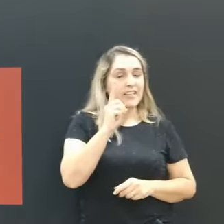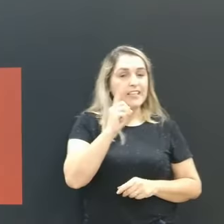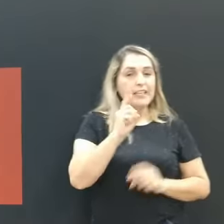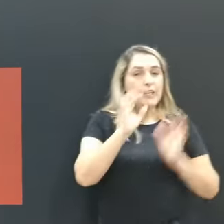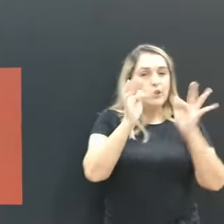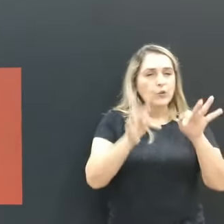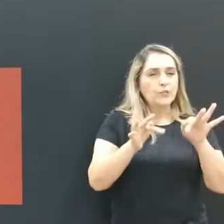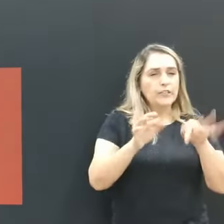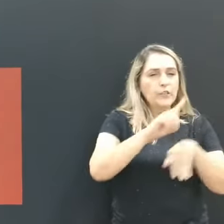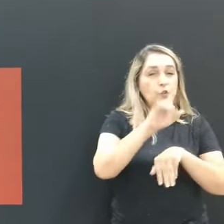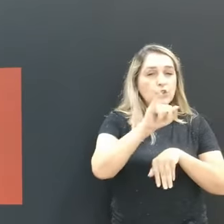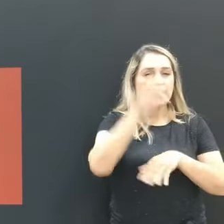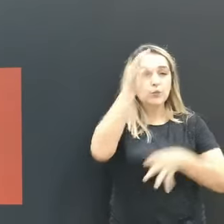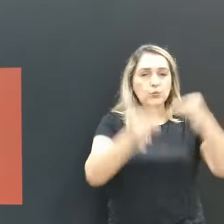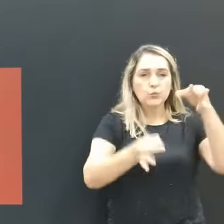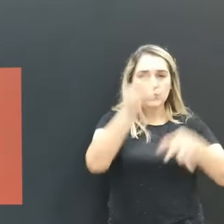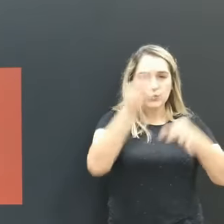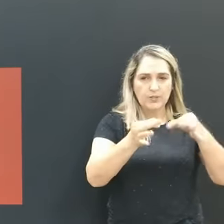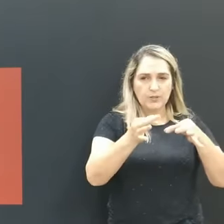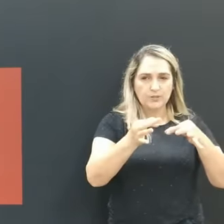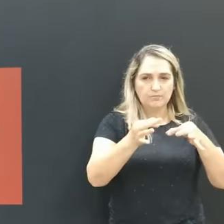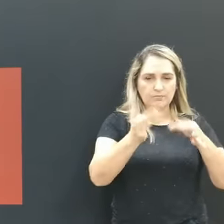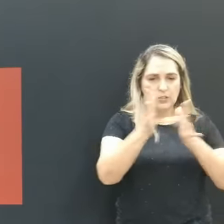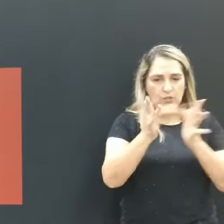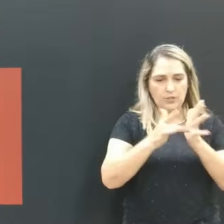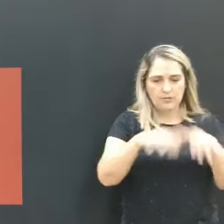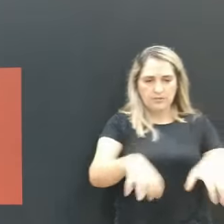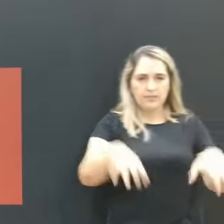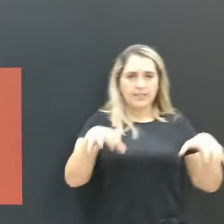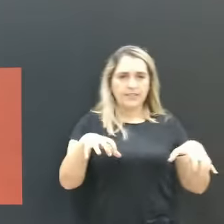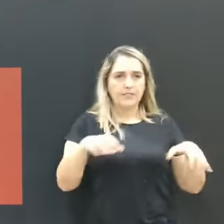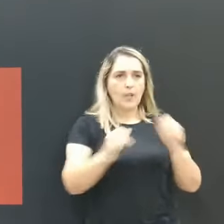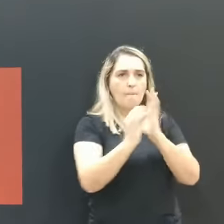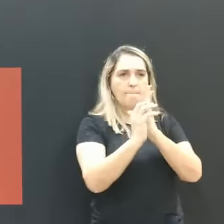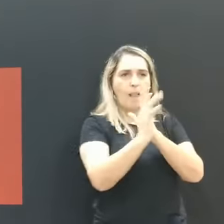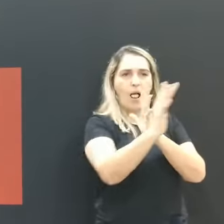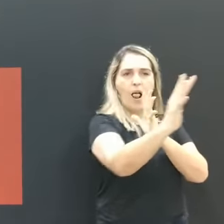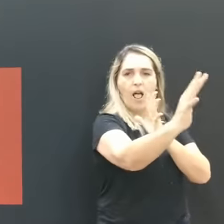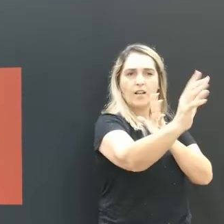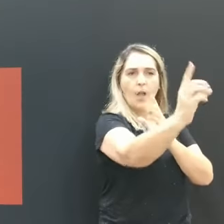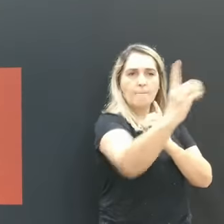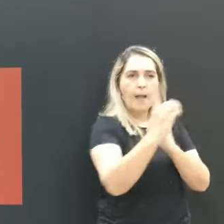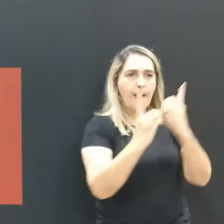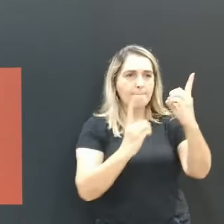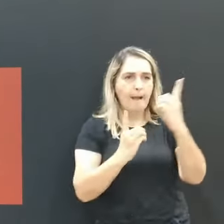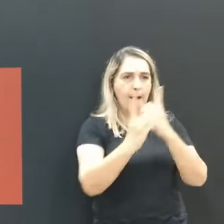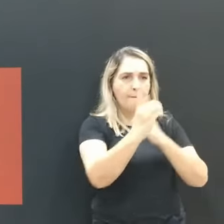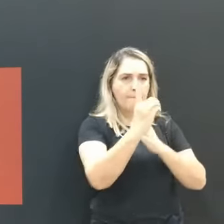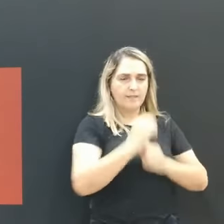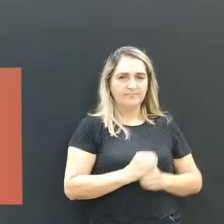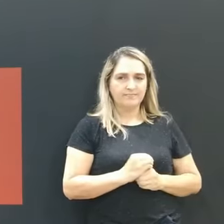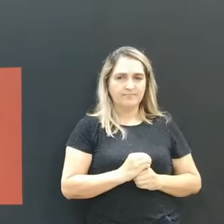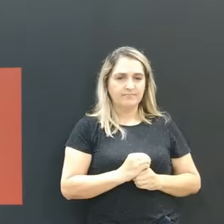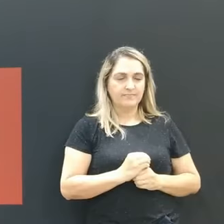olha só que interessante. Muitos naquele dia dirão: Senhor, Senhor, em teu